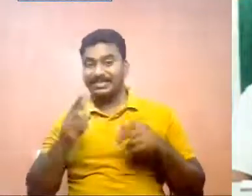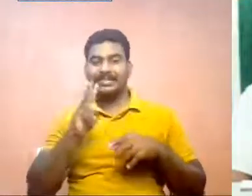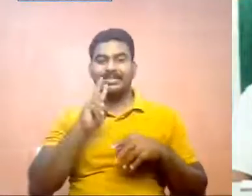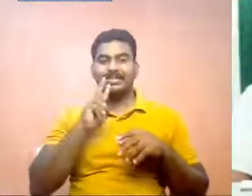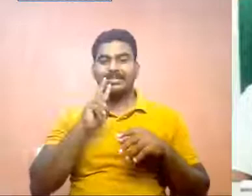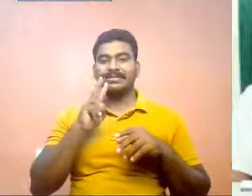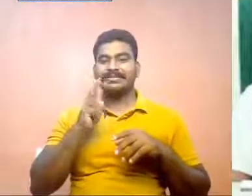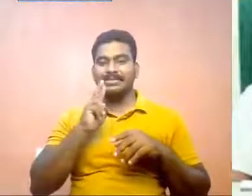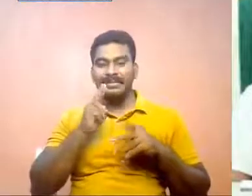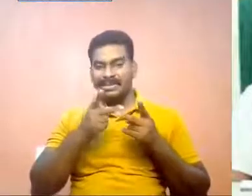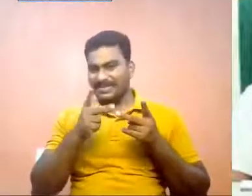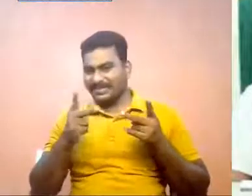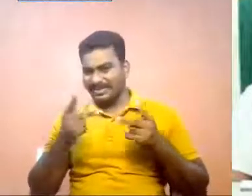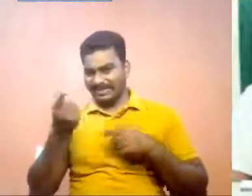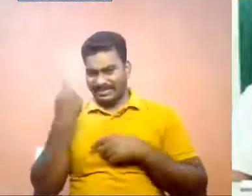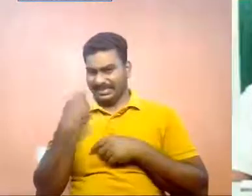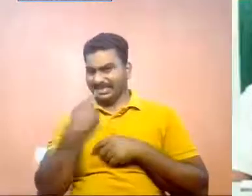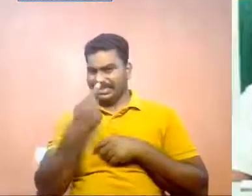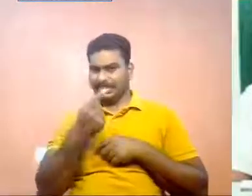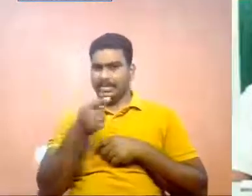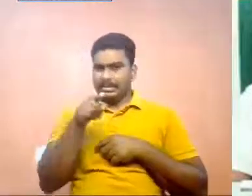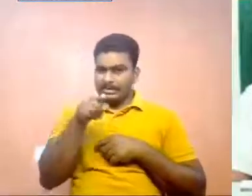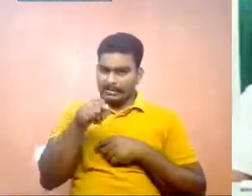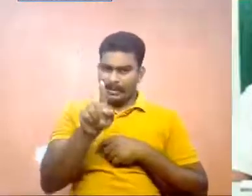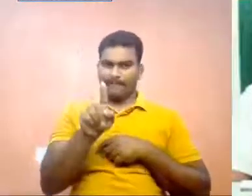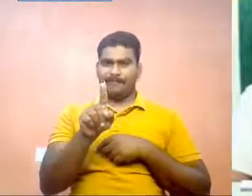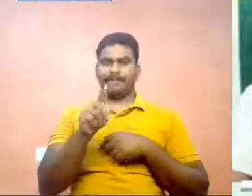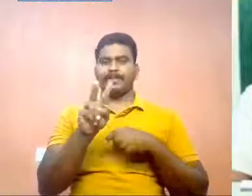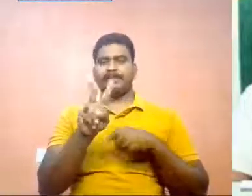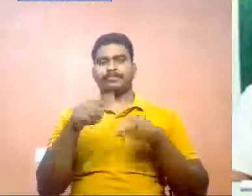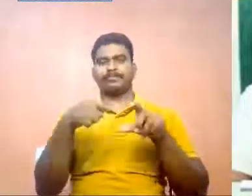ആരംഭിക്കാമെന്ന് പറഞ്ഞപ്പോൾ ചിലർ അറിയിച്ചിട്ടുള്ളത്